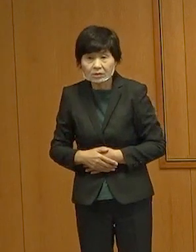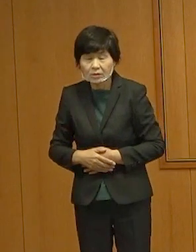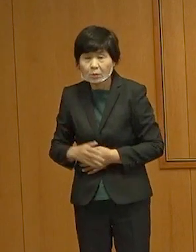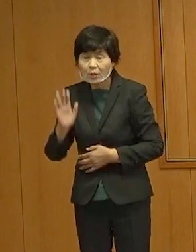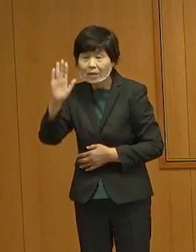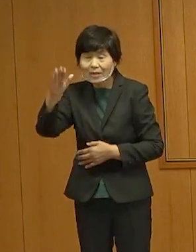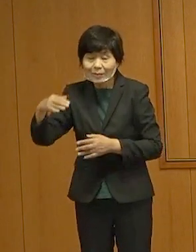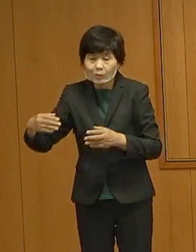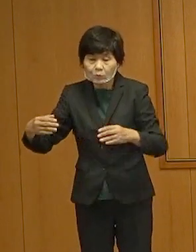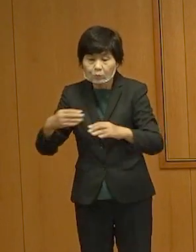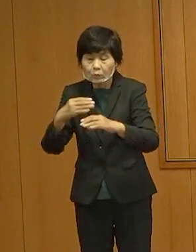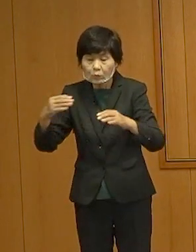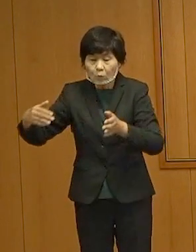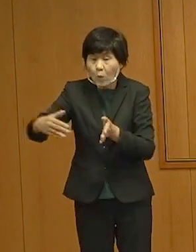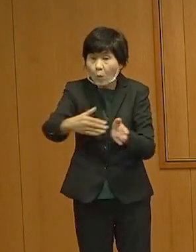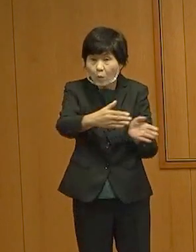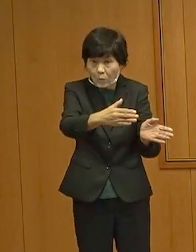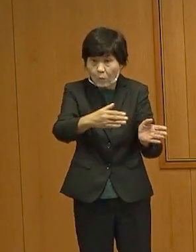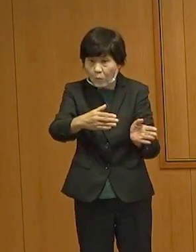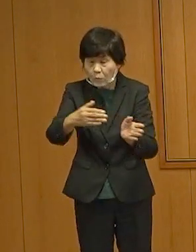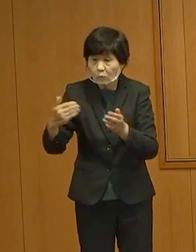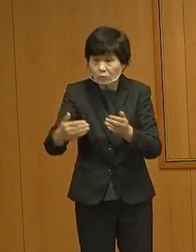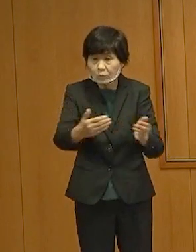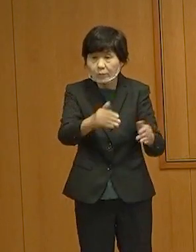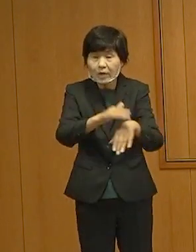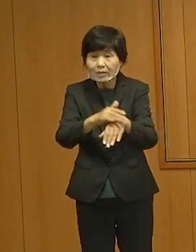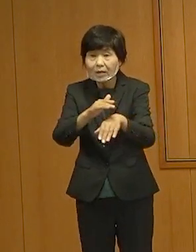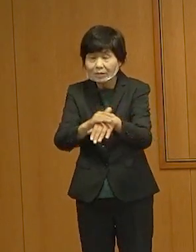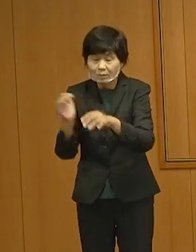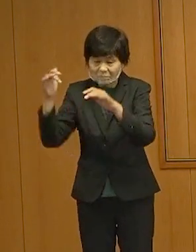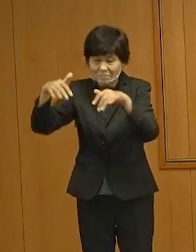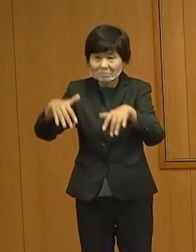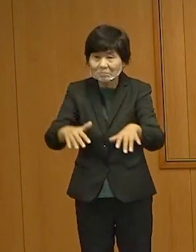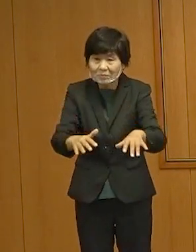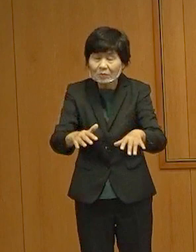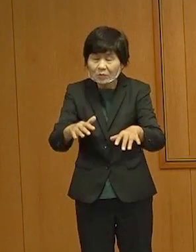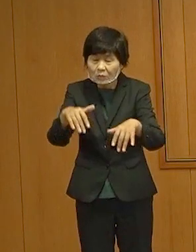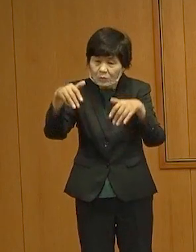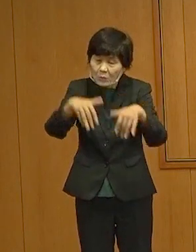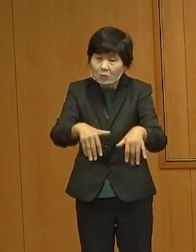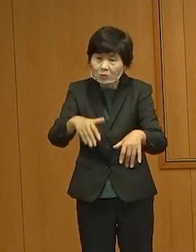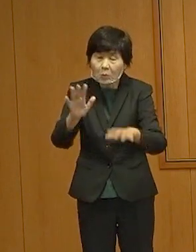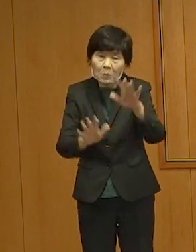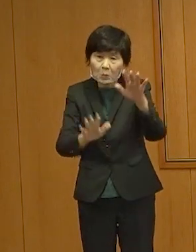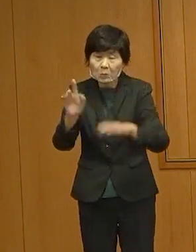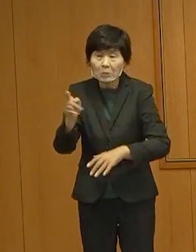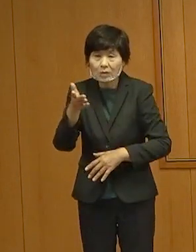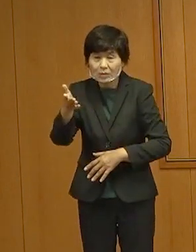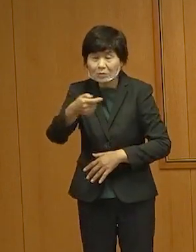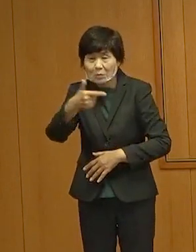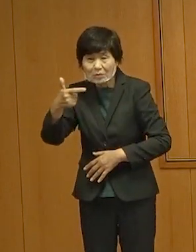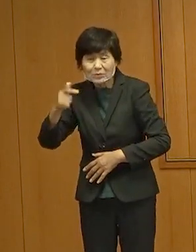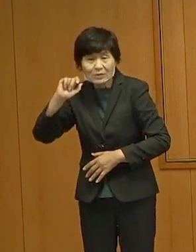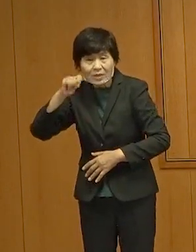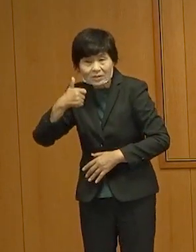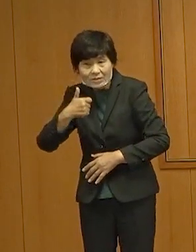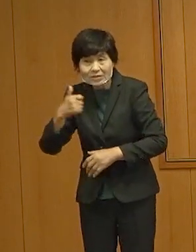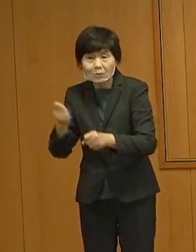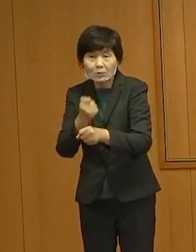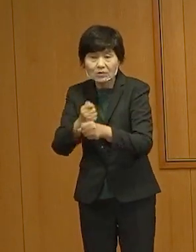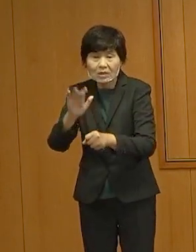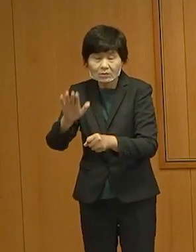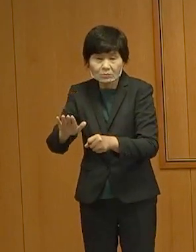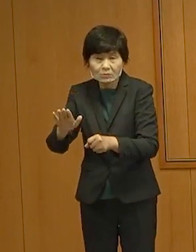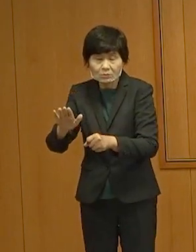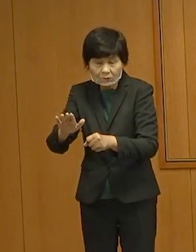う見極められるか、難工事っていうことを聞いておりますので、雨を含むとデータンであります